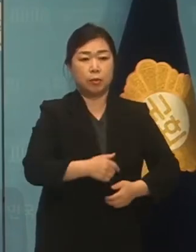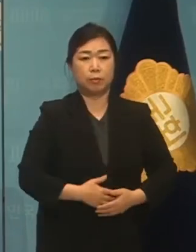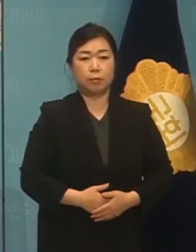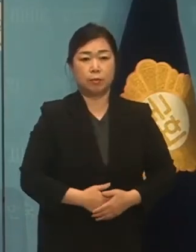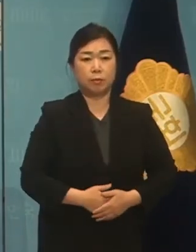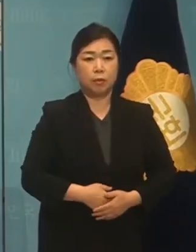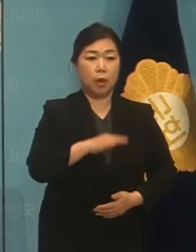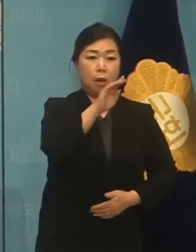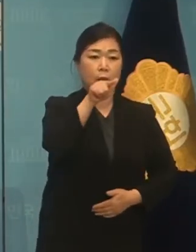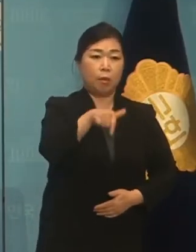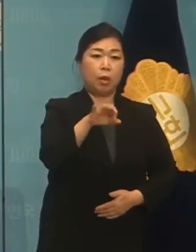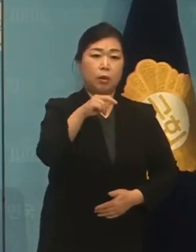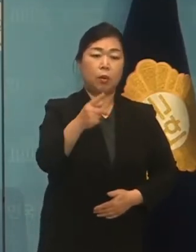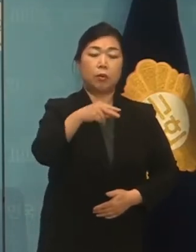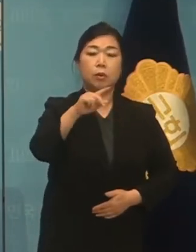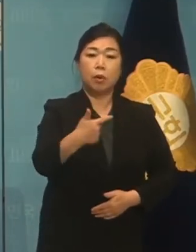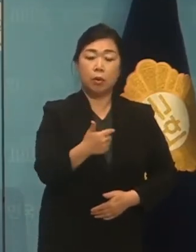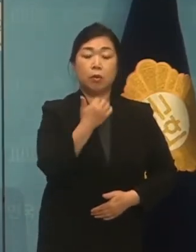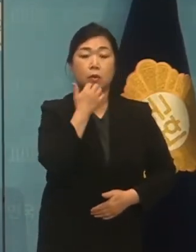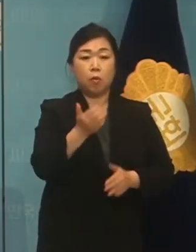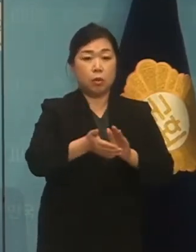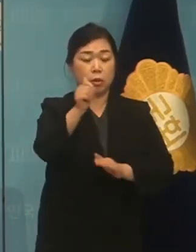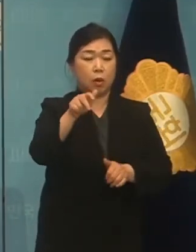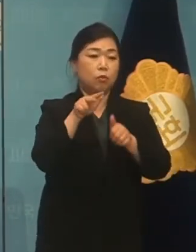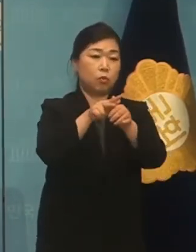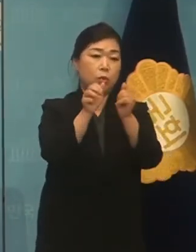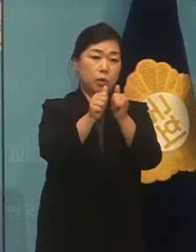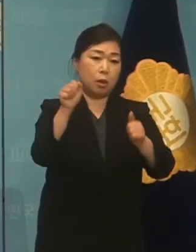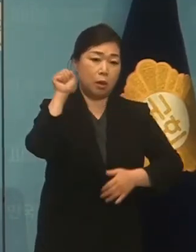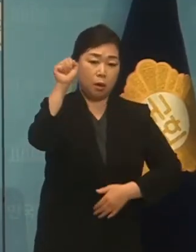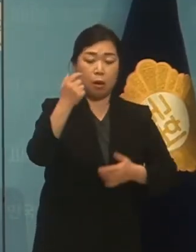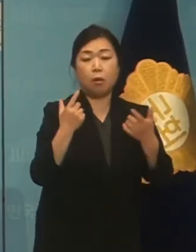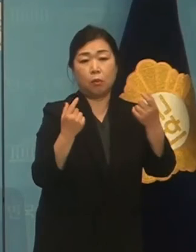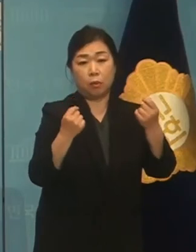박영선 더불어민주당 서울시장 후보 역시 마찬가지입니다.